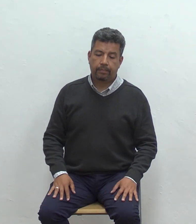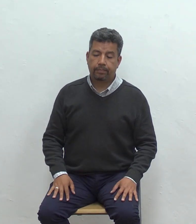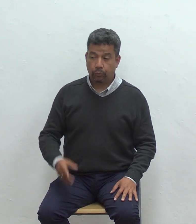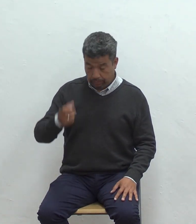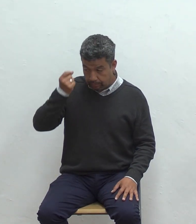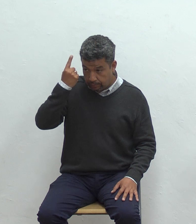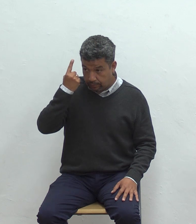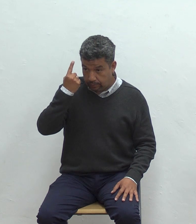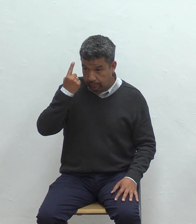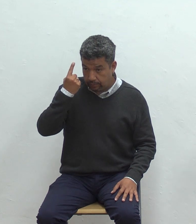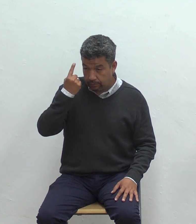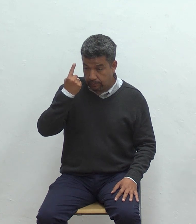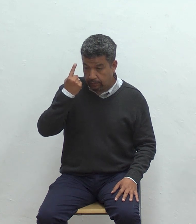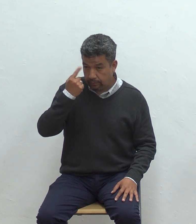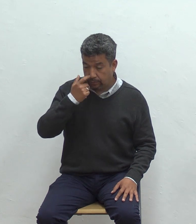¿Entiende eso?